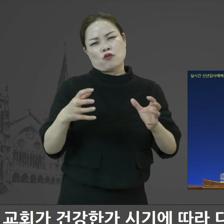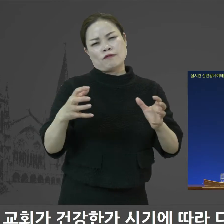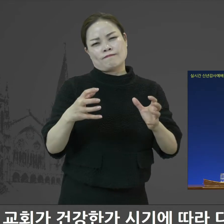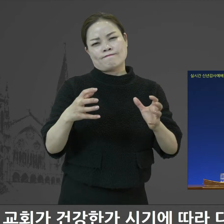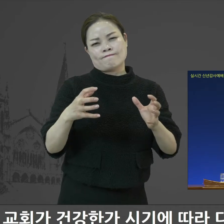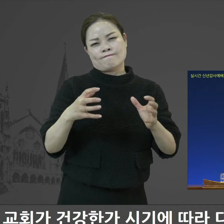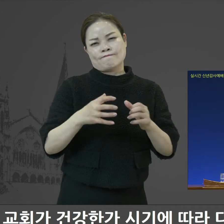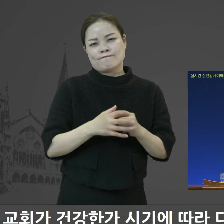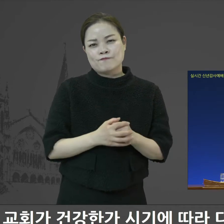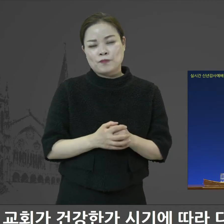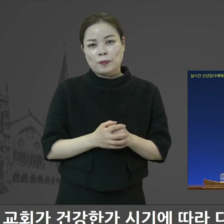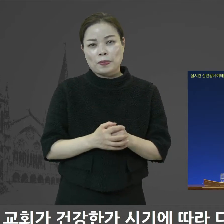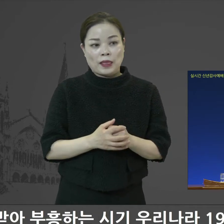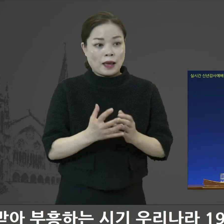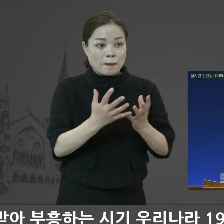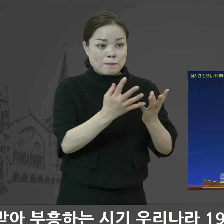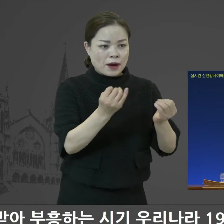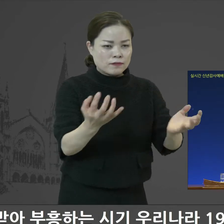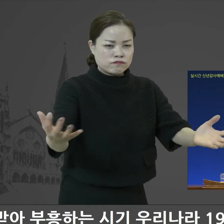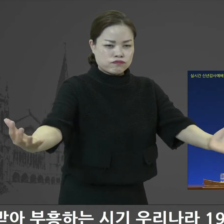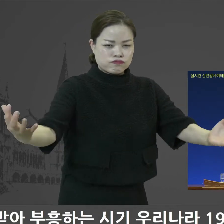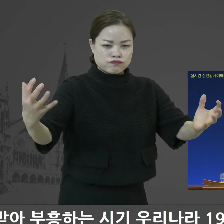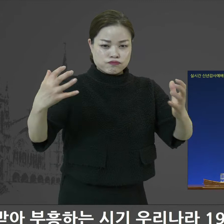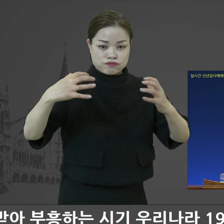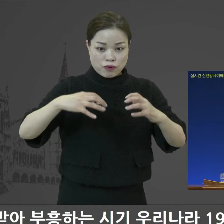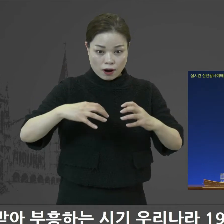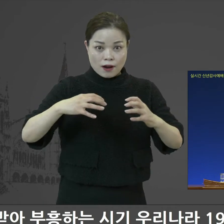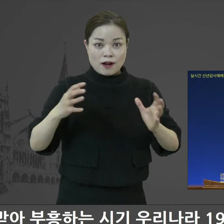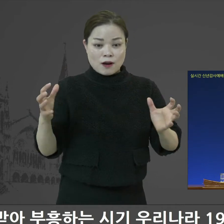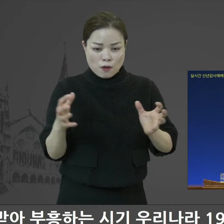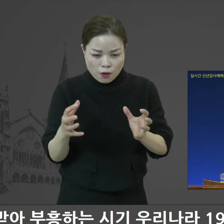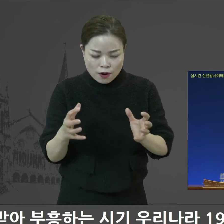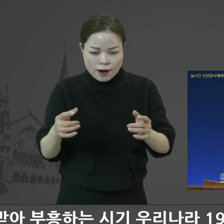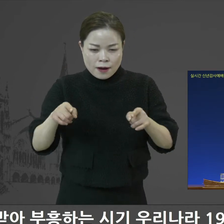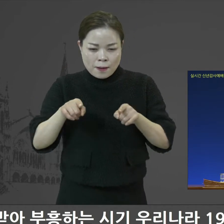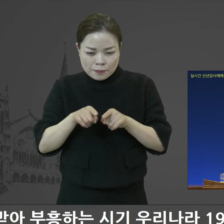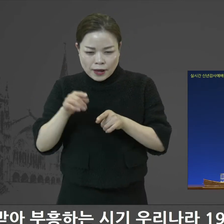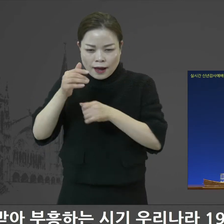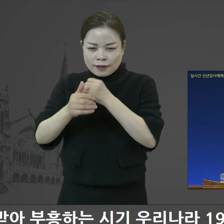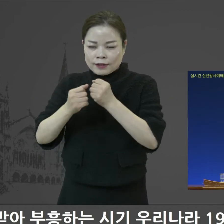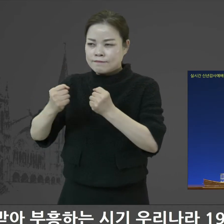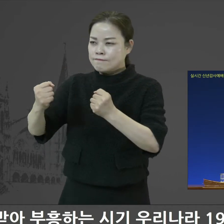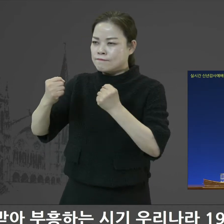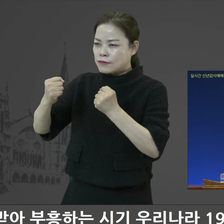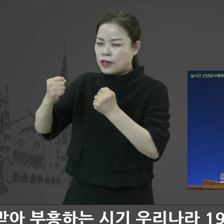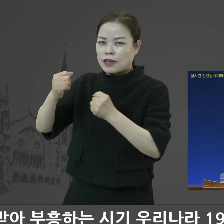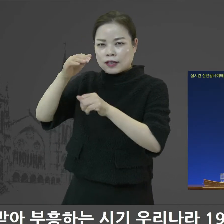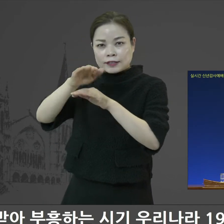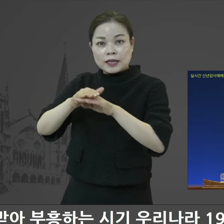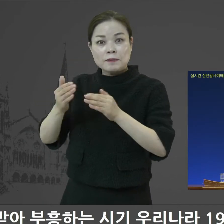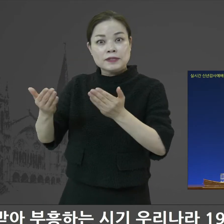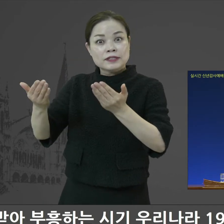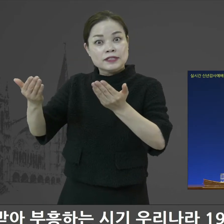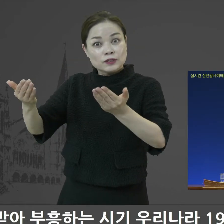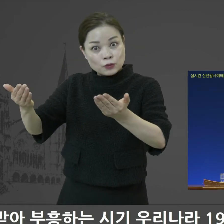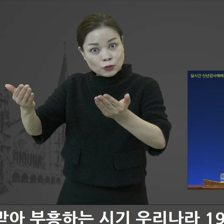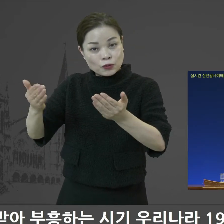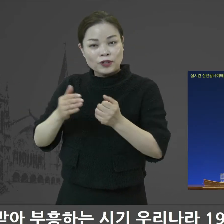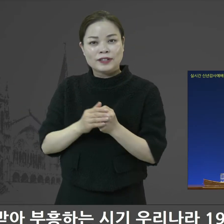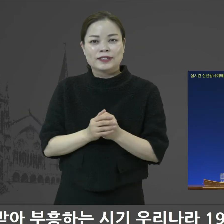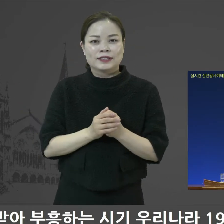교회였습니다. 많은 사람들이 모일 수 있고 모여서 함께 하나님께 힘차게 예배드리고